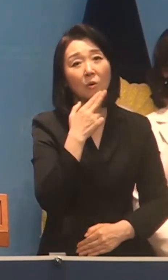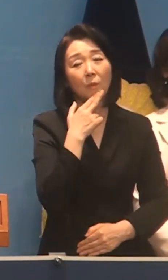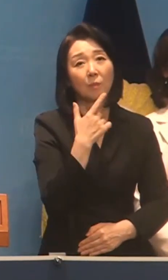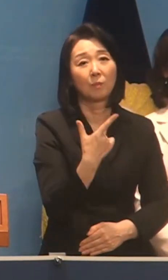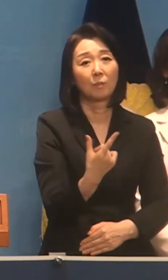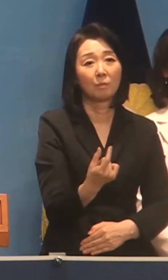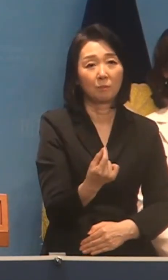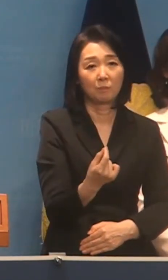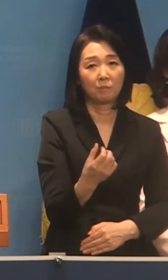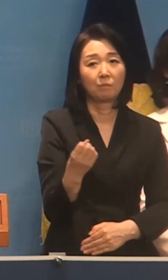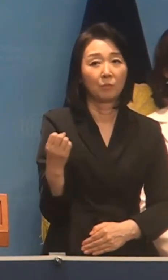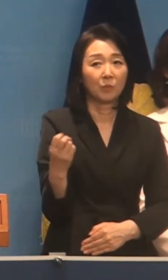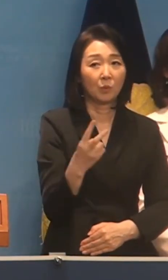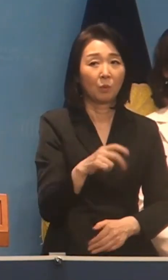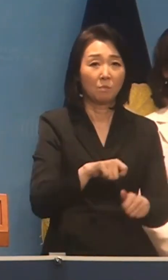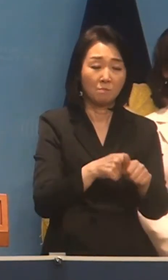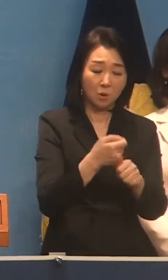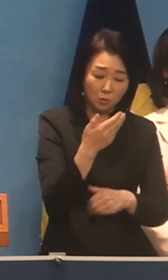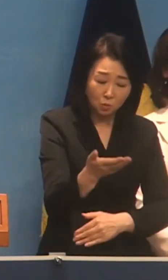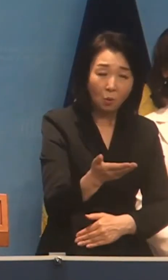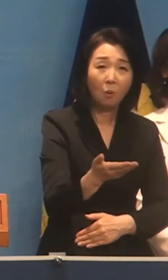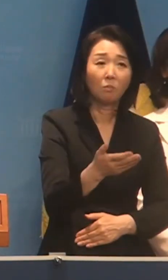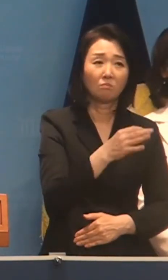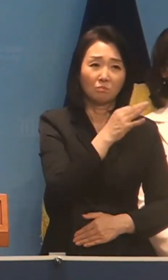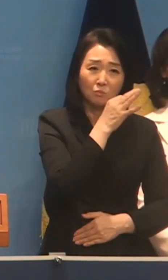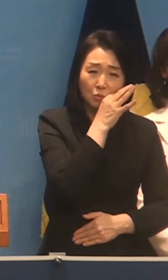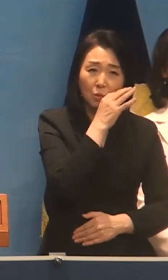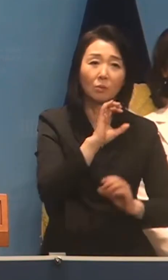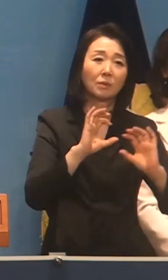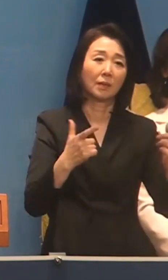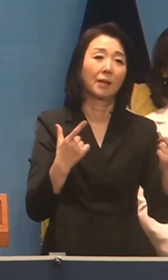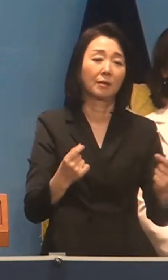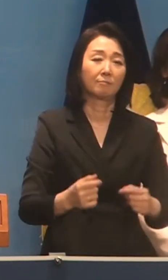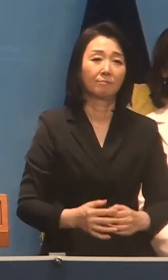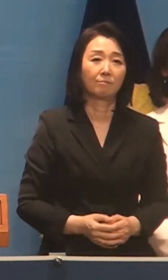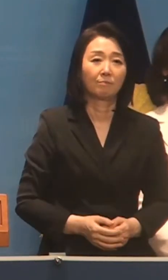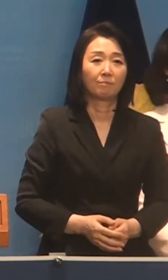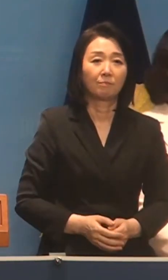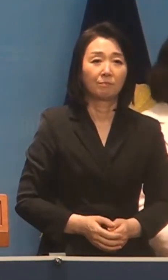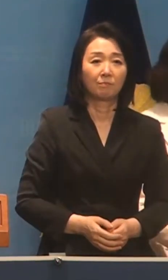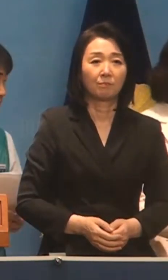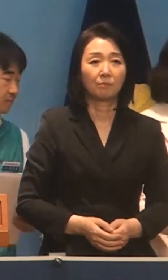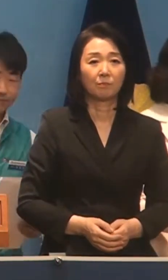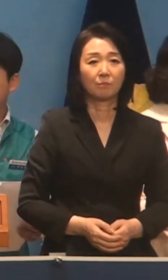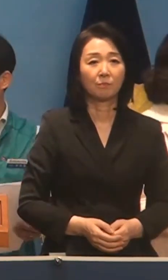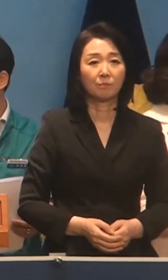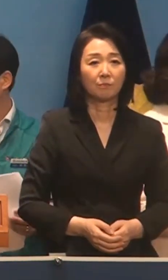않는, 그리고 처벌하는 부끄러운 나라인 것입니다.